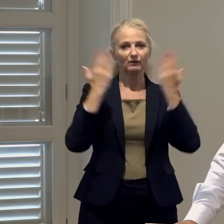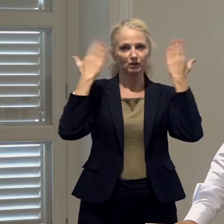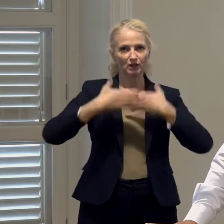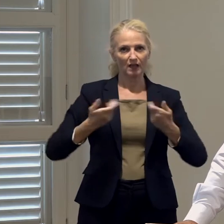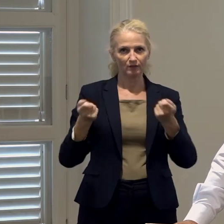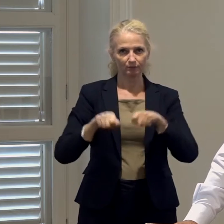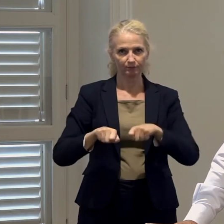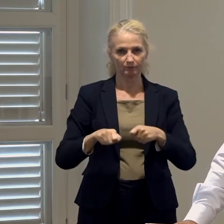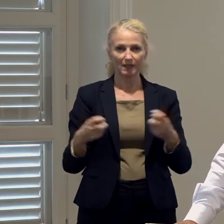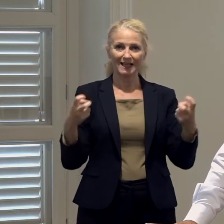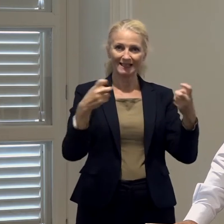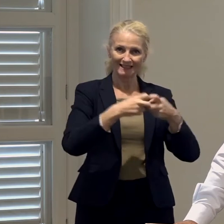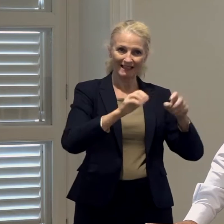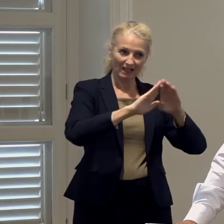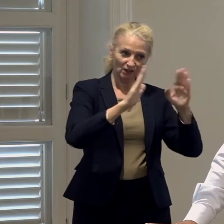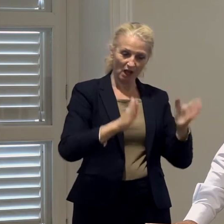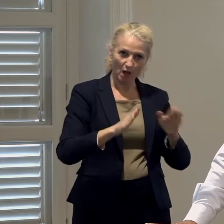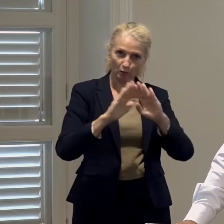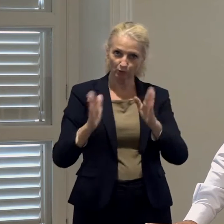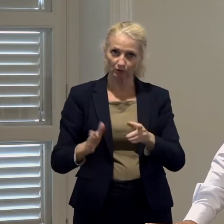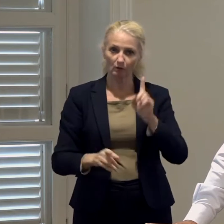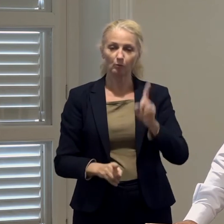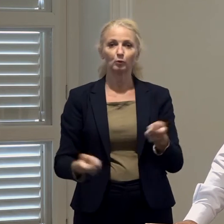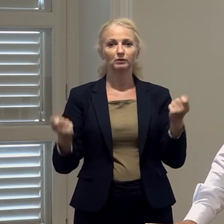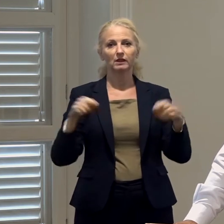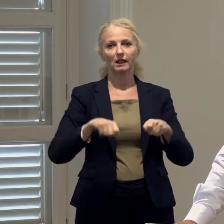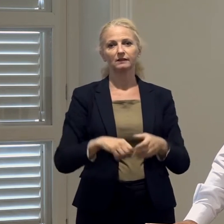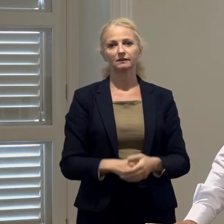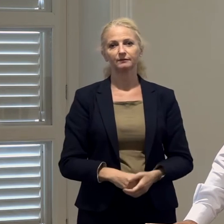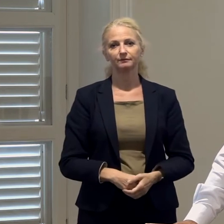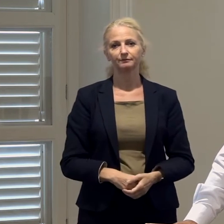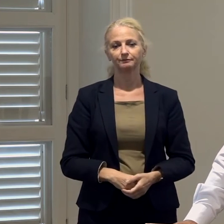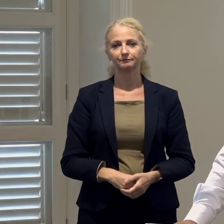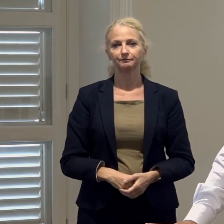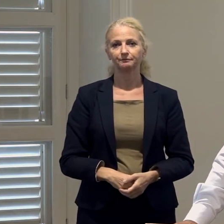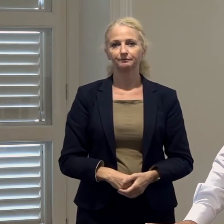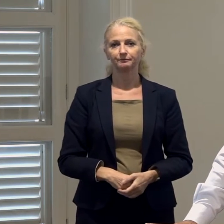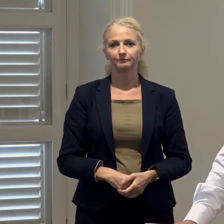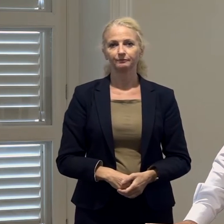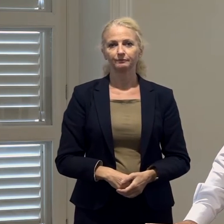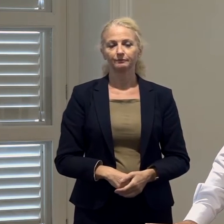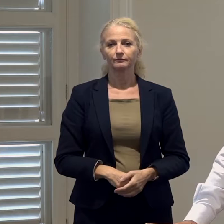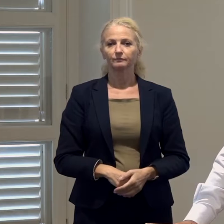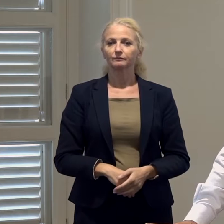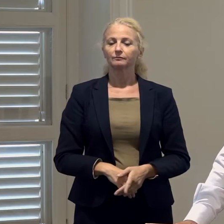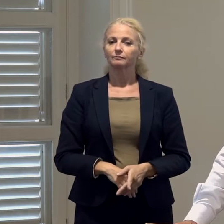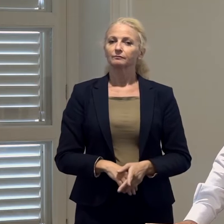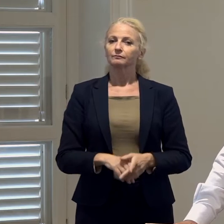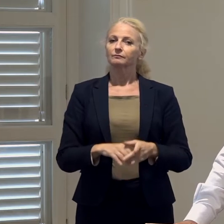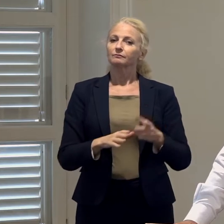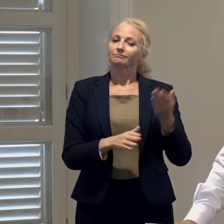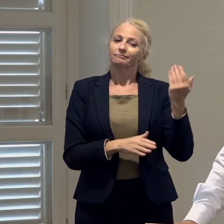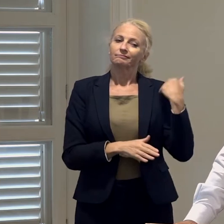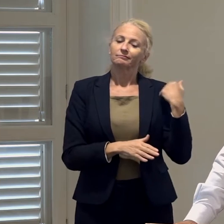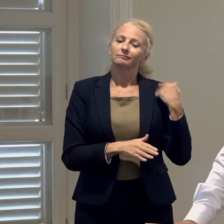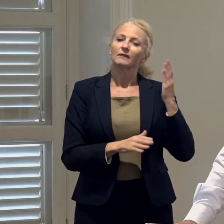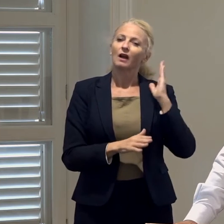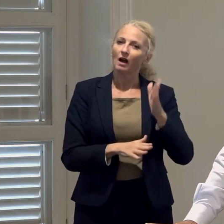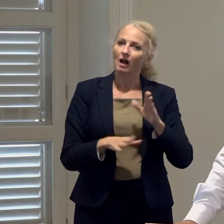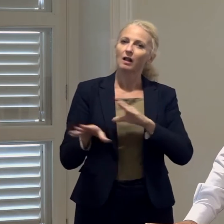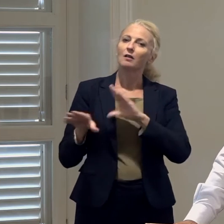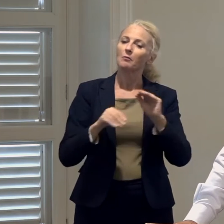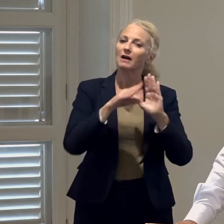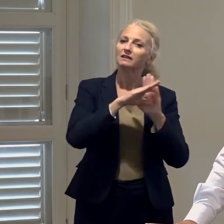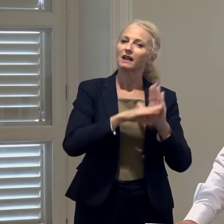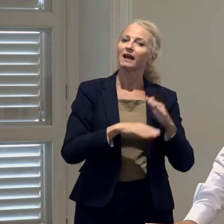Seksinrichtingen gaan ook dicht. Er zijn enkele maatregelen die al van kracht waren.